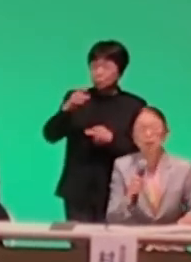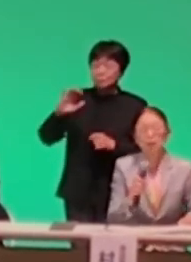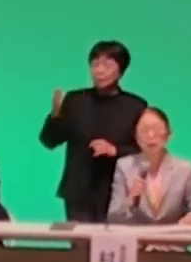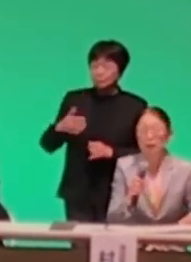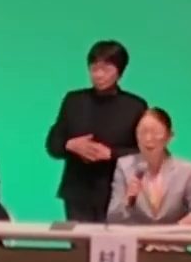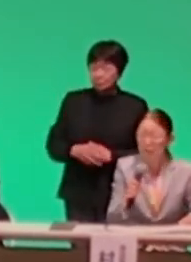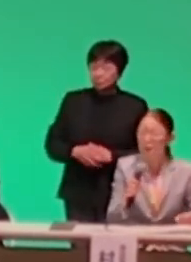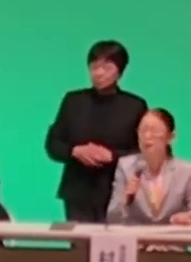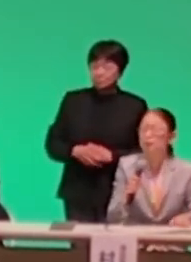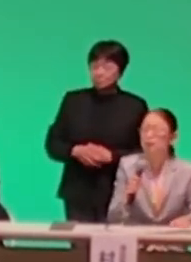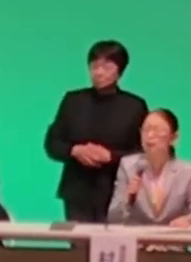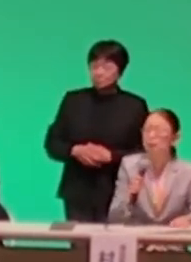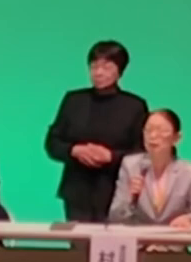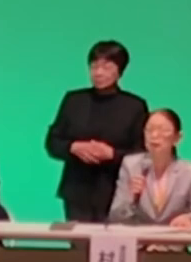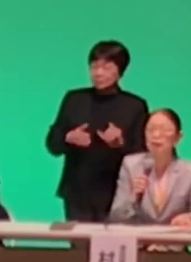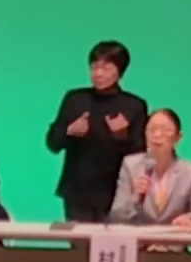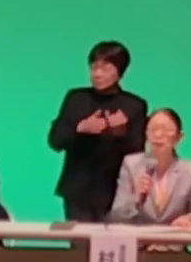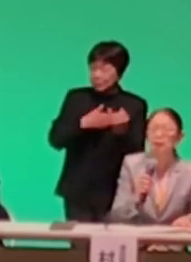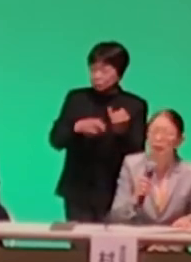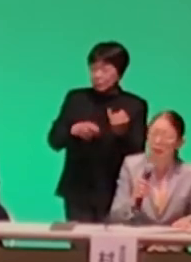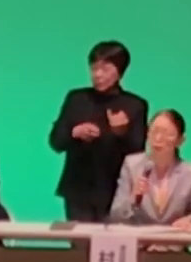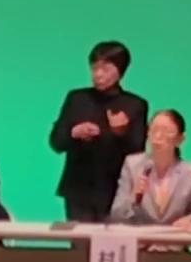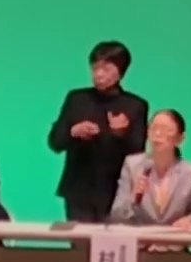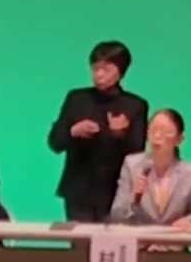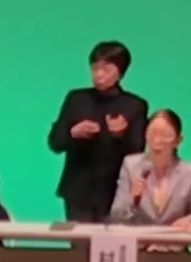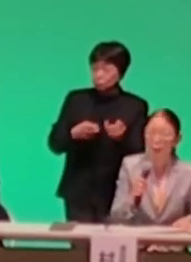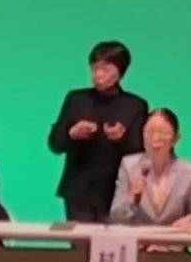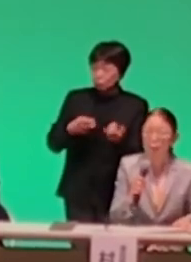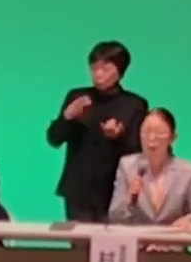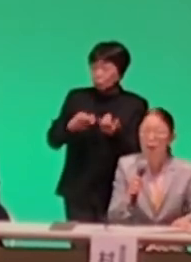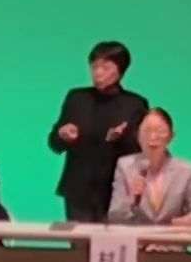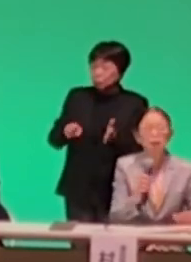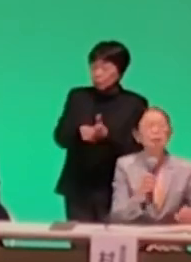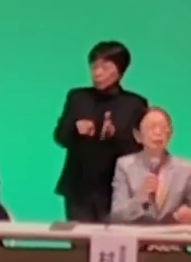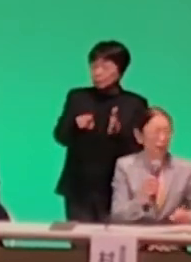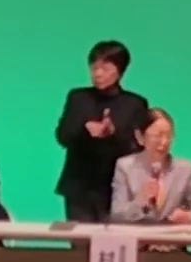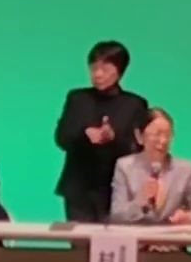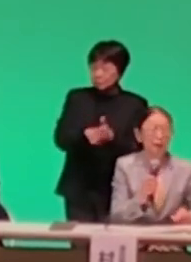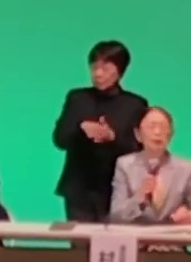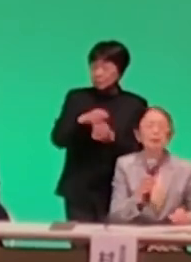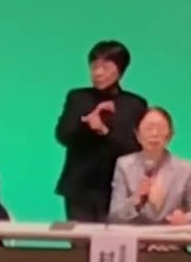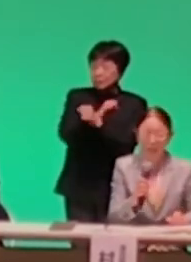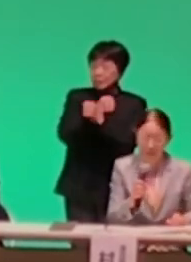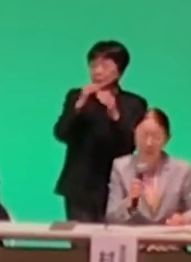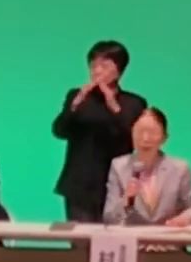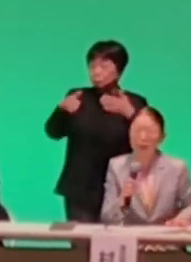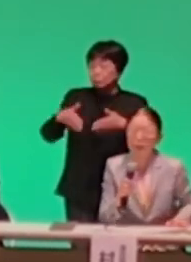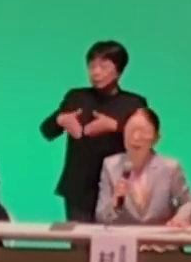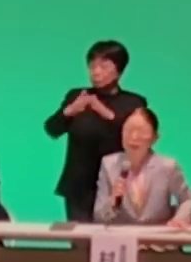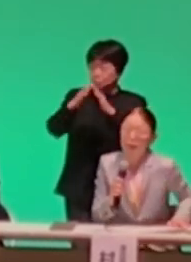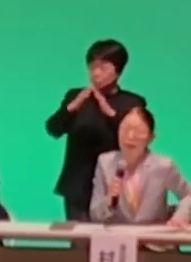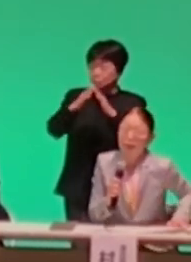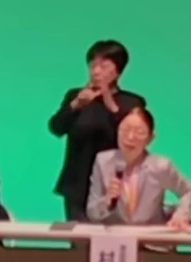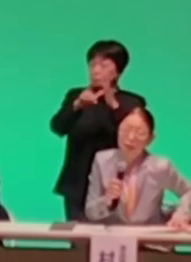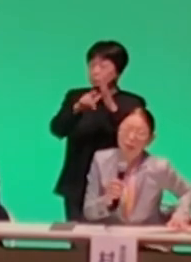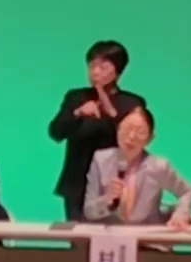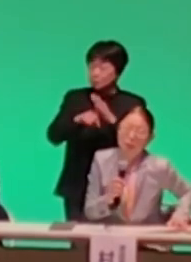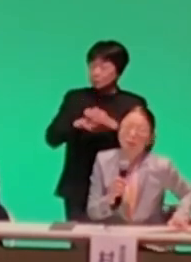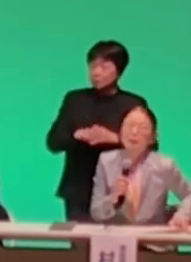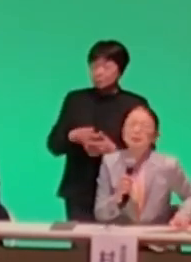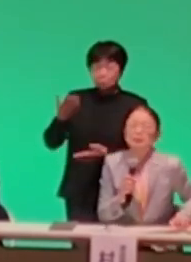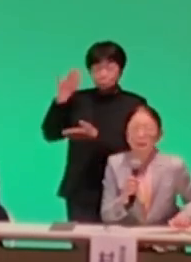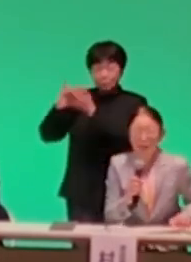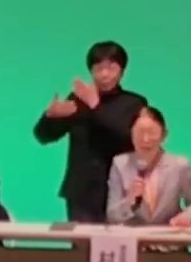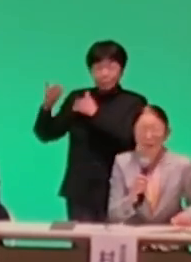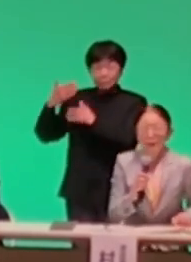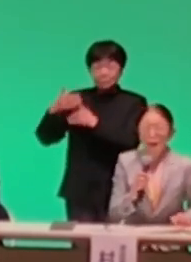ですね。でそれなんとかセクハラの規定を入れたいと思って研究会立ち上げた時に、当時の